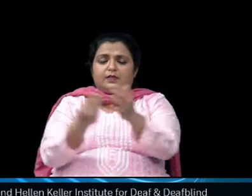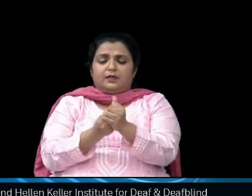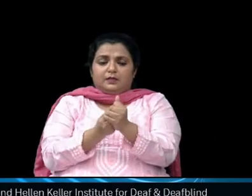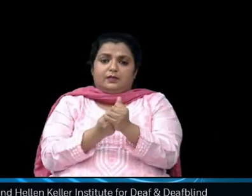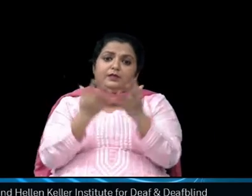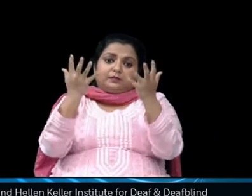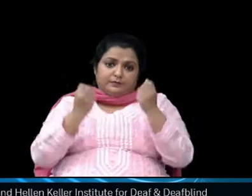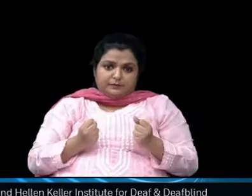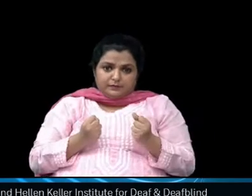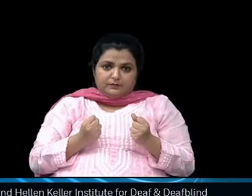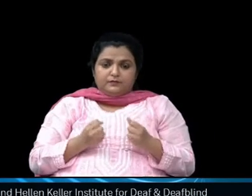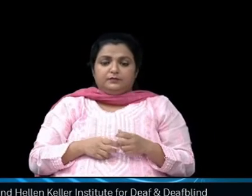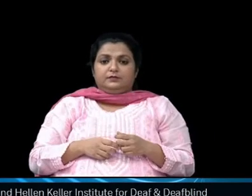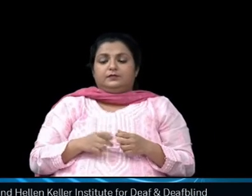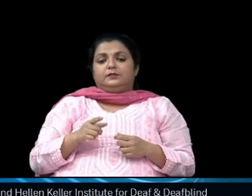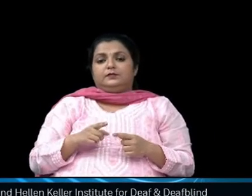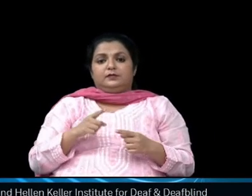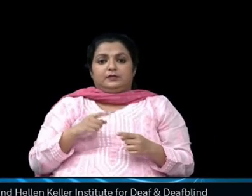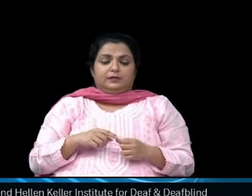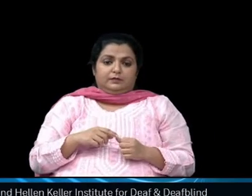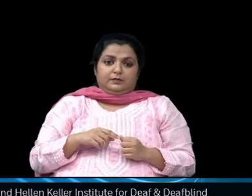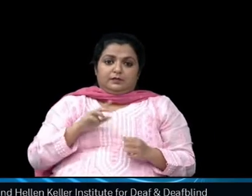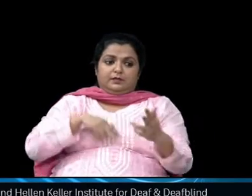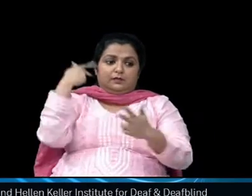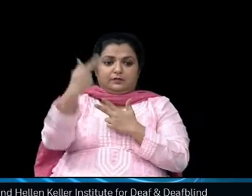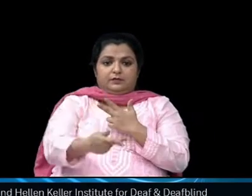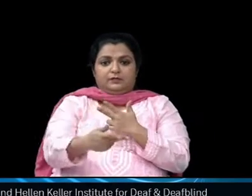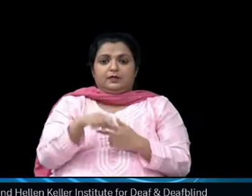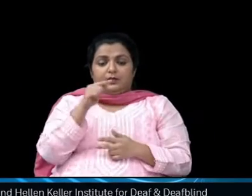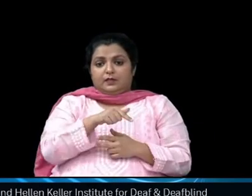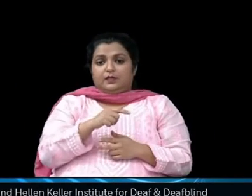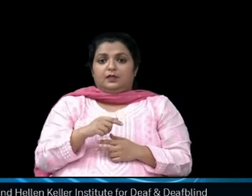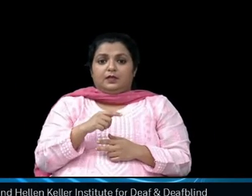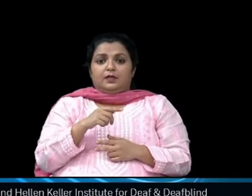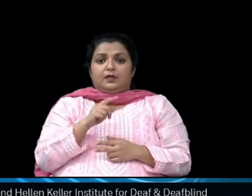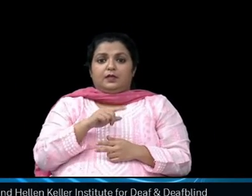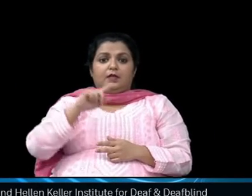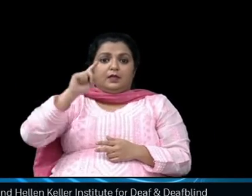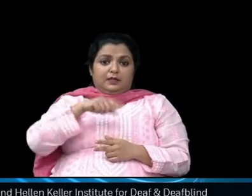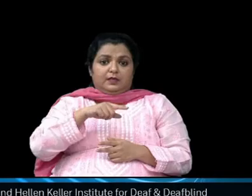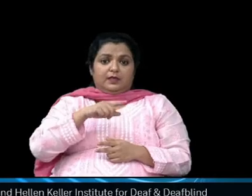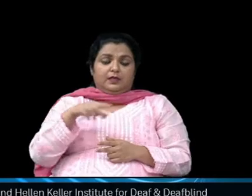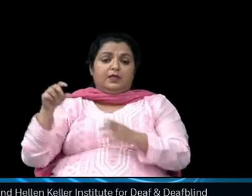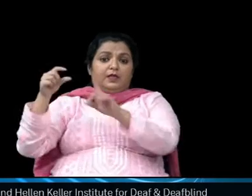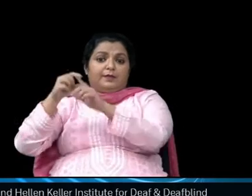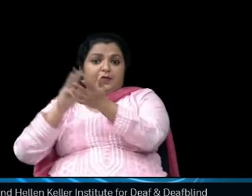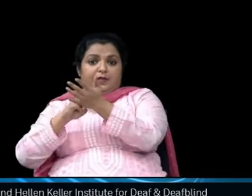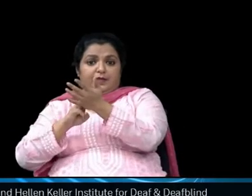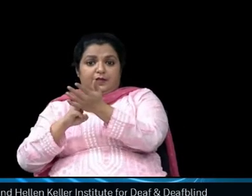चाह ने दखाले तो झाल